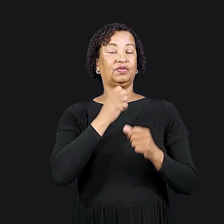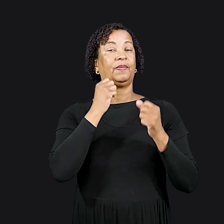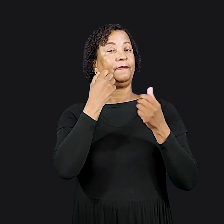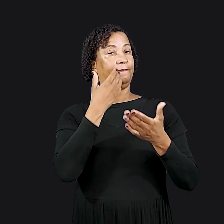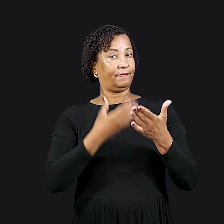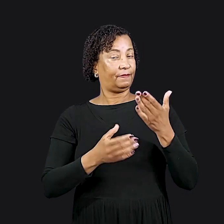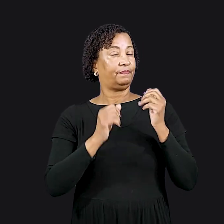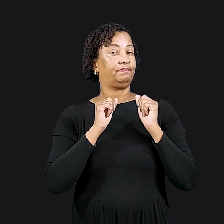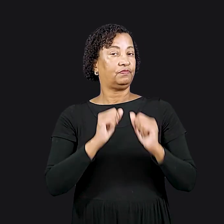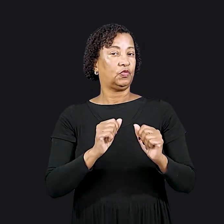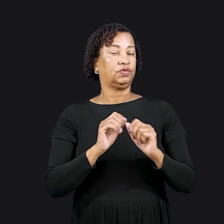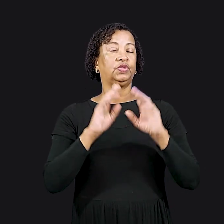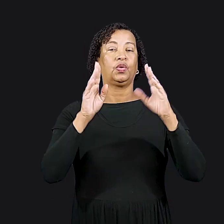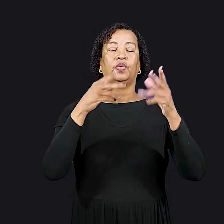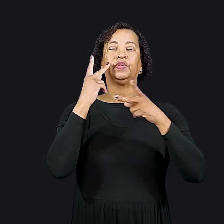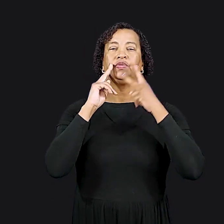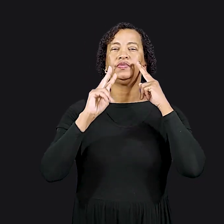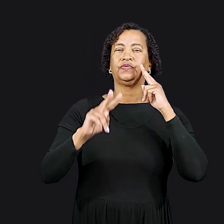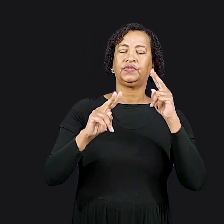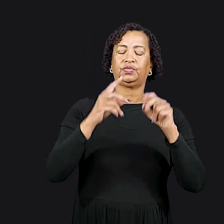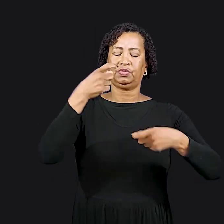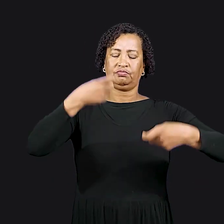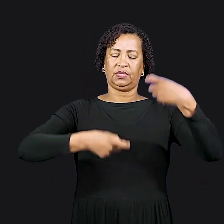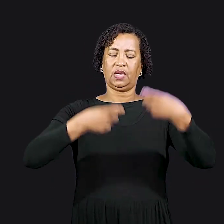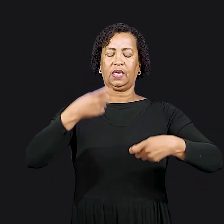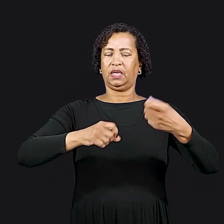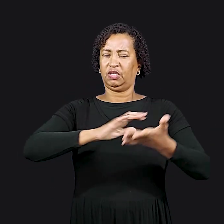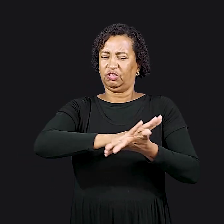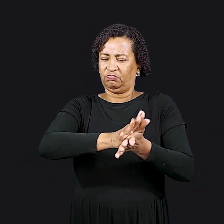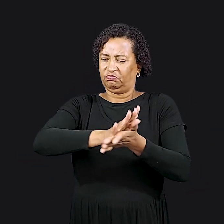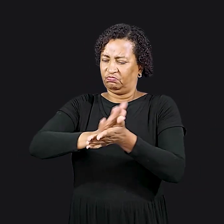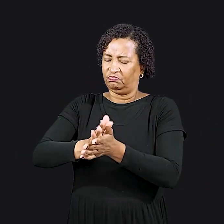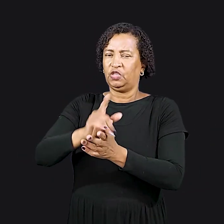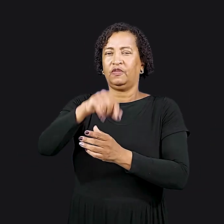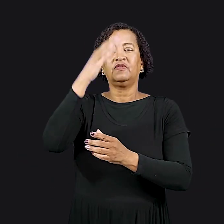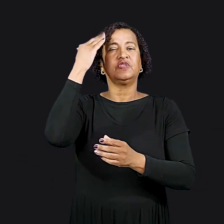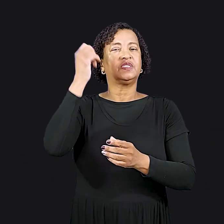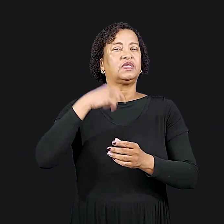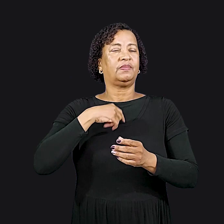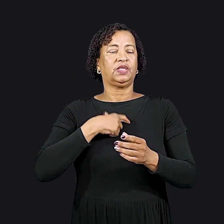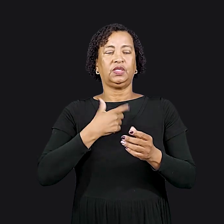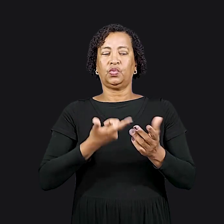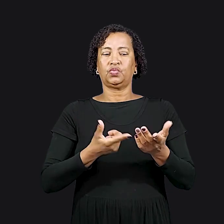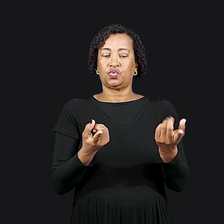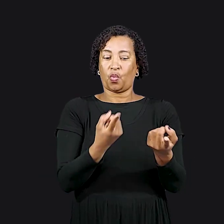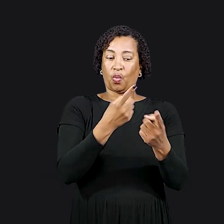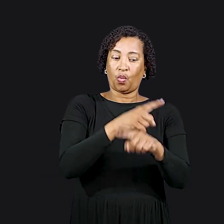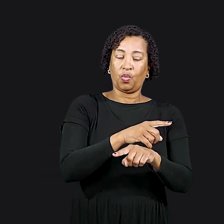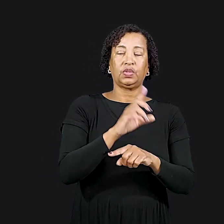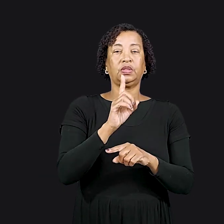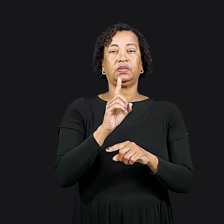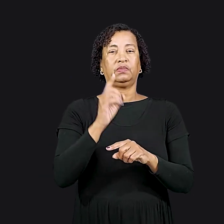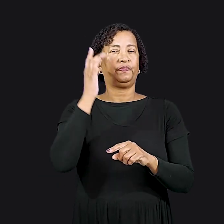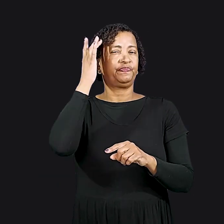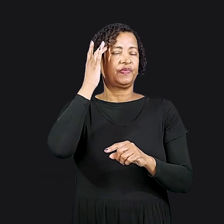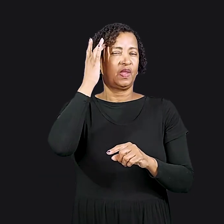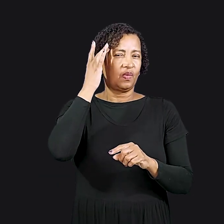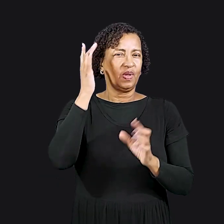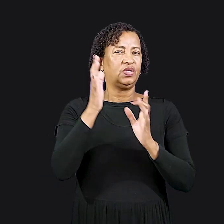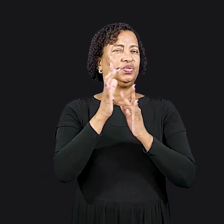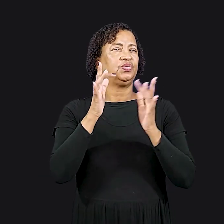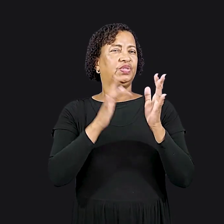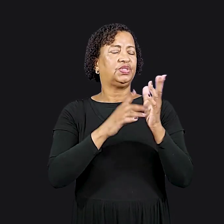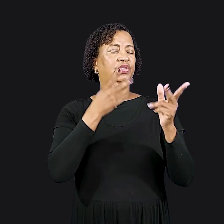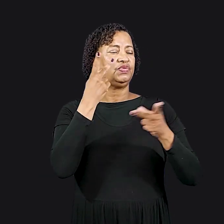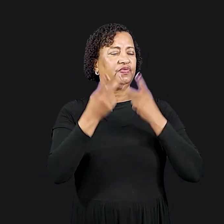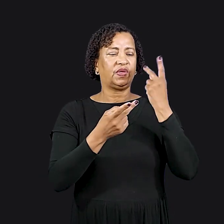Juízes no Velho Testamento, falamos sobre a guerra de extermínio. E vocês sabem que eu não me oponho a ela. Não acho que Jesus quis